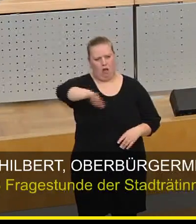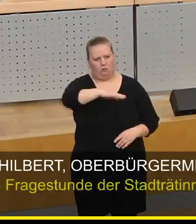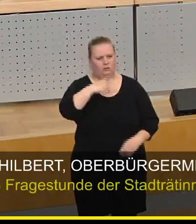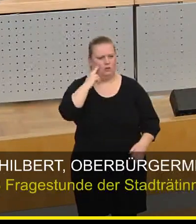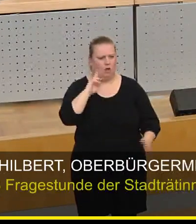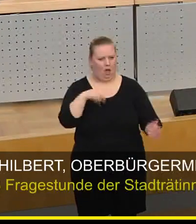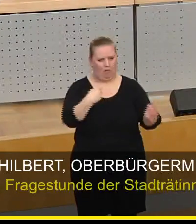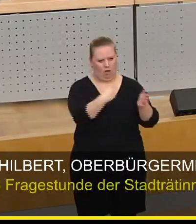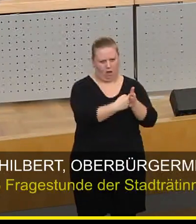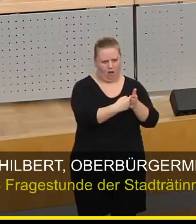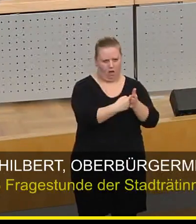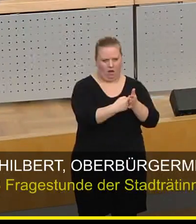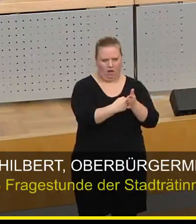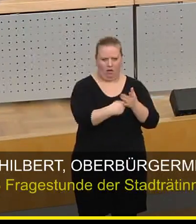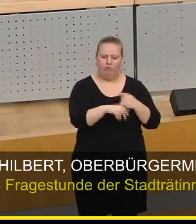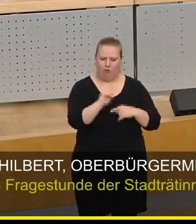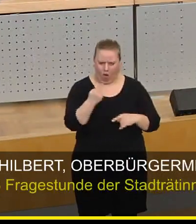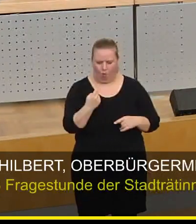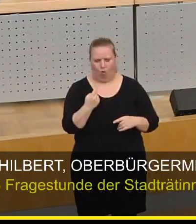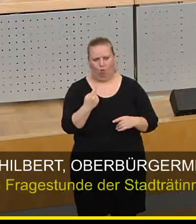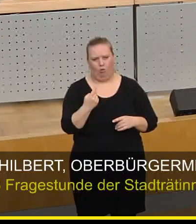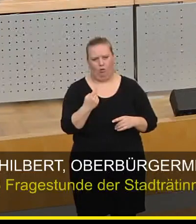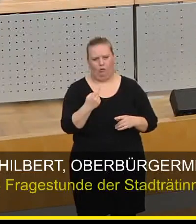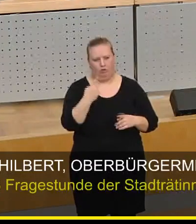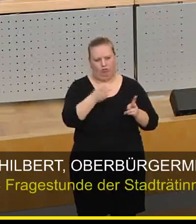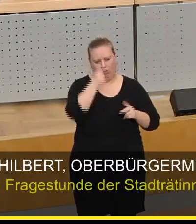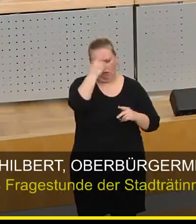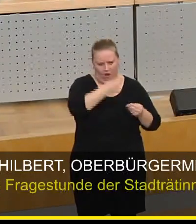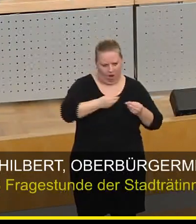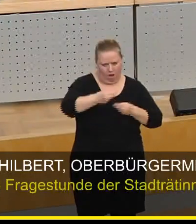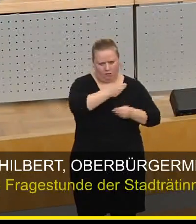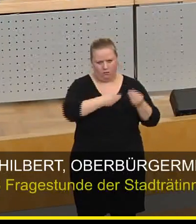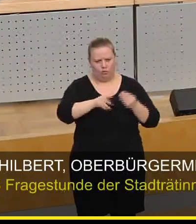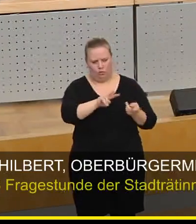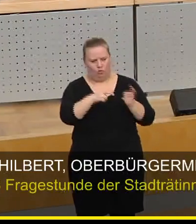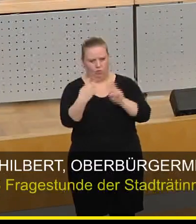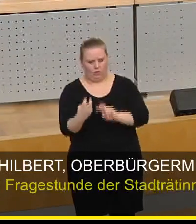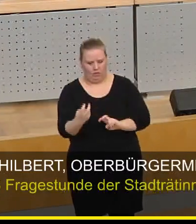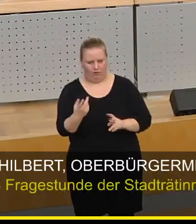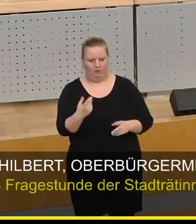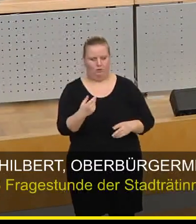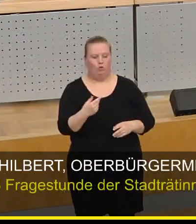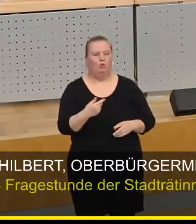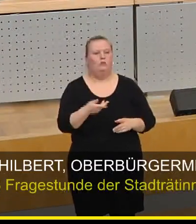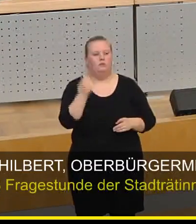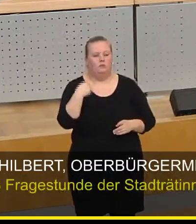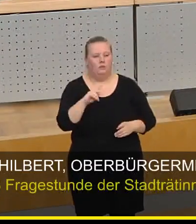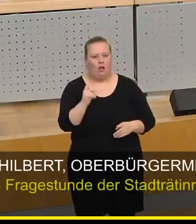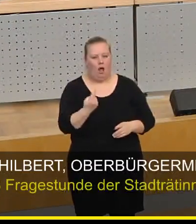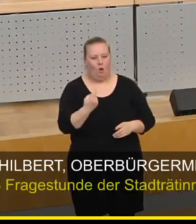Platzbenennung auf der einen Seite den Rat passiert, zum zweiten auch umgesetzt worden und in Abstimmung